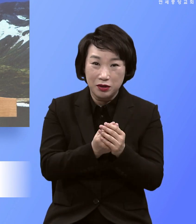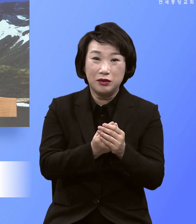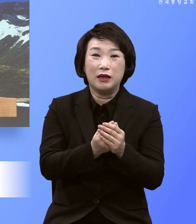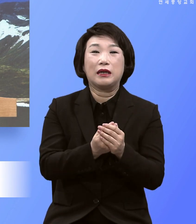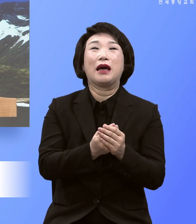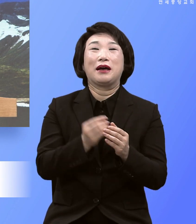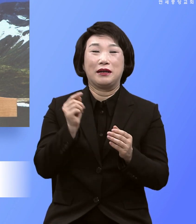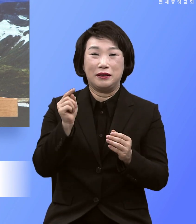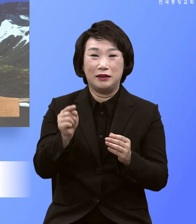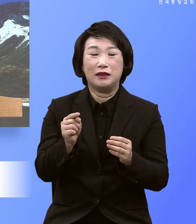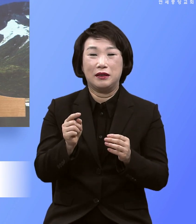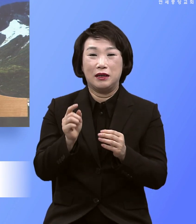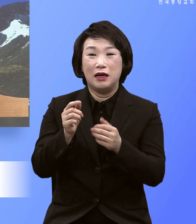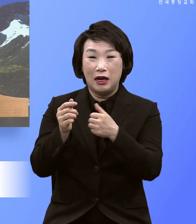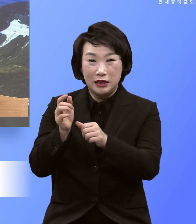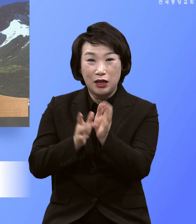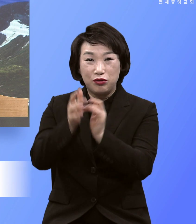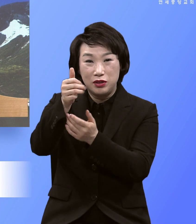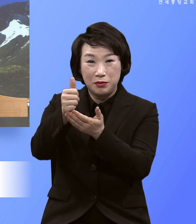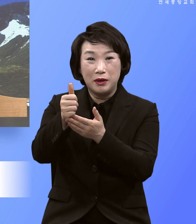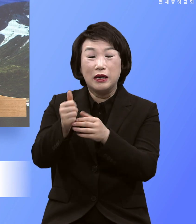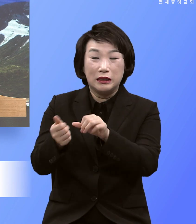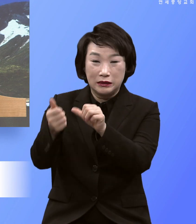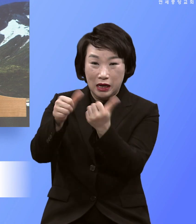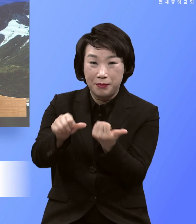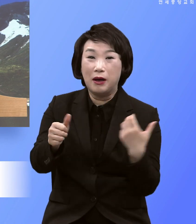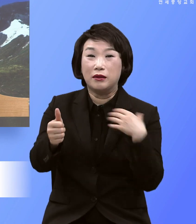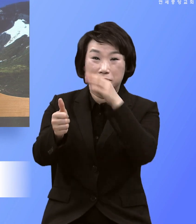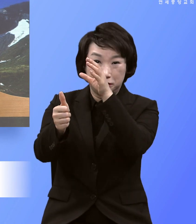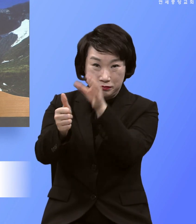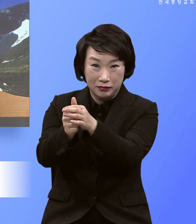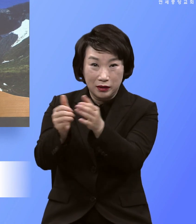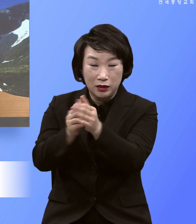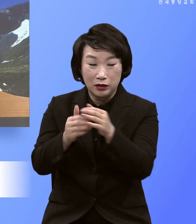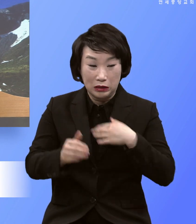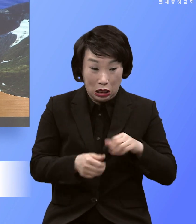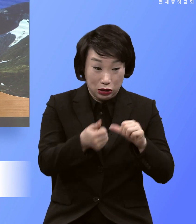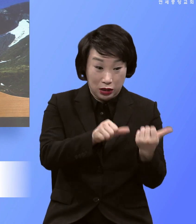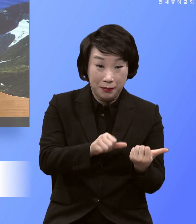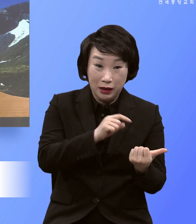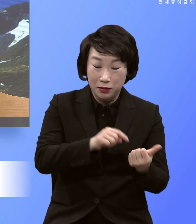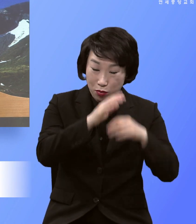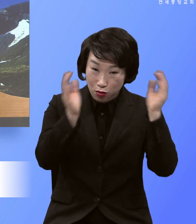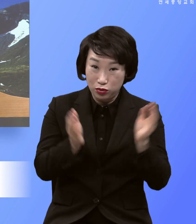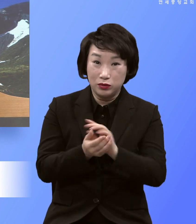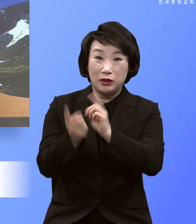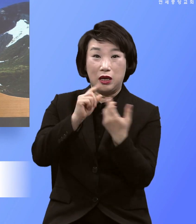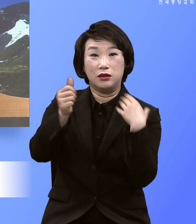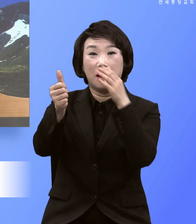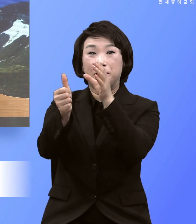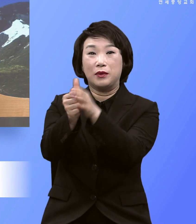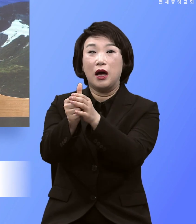완전하게 그가 사망으로 말미암아 내 사망을 담당하셨으니